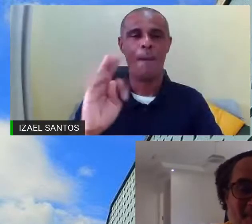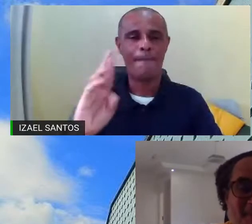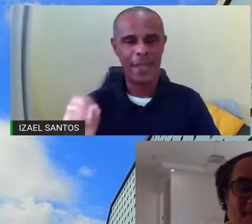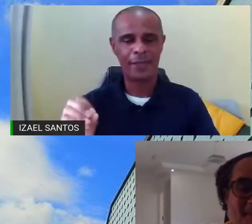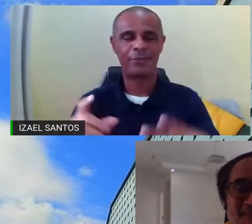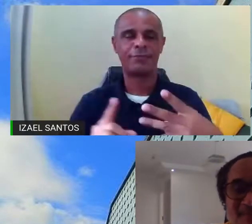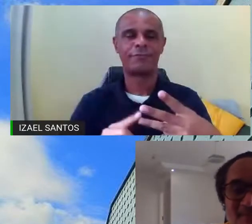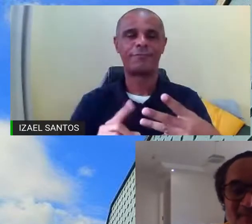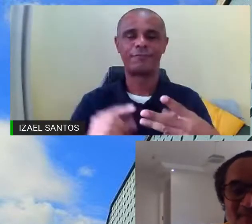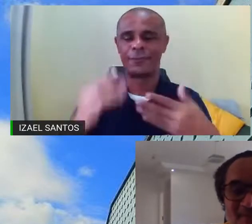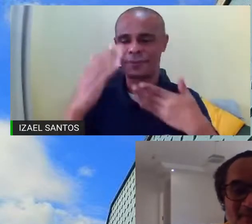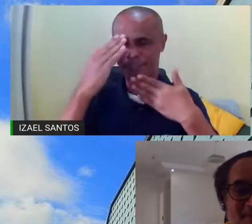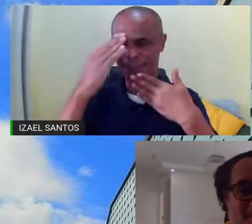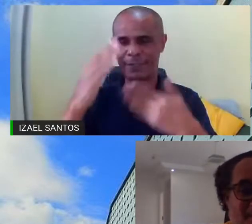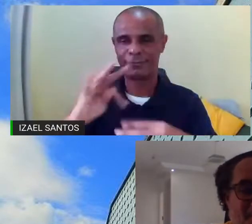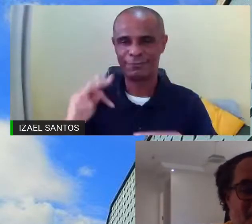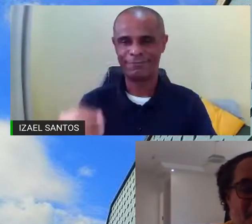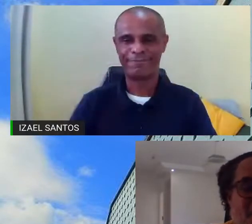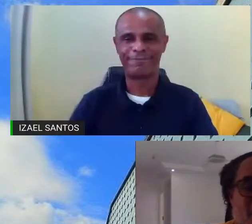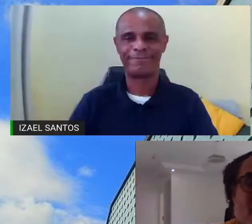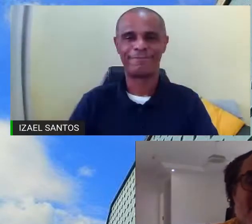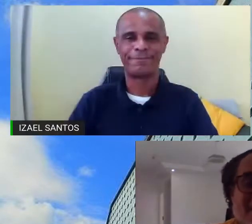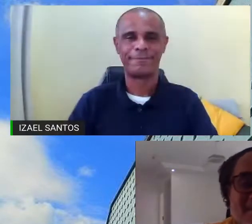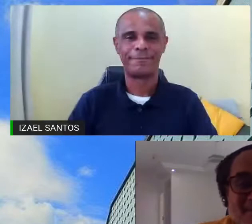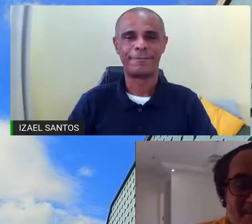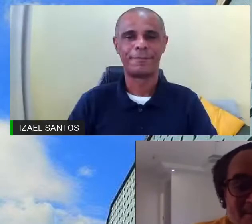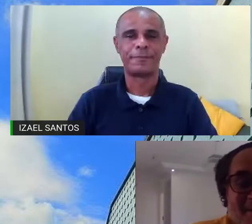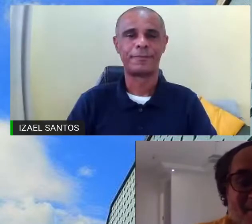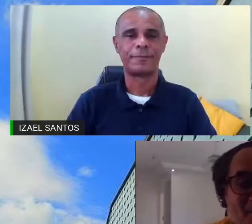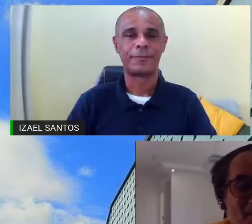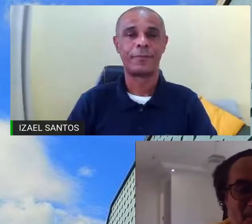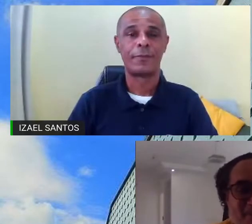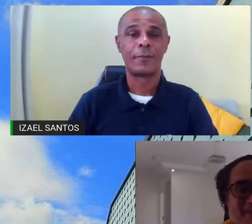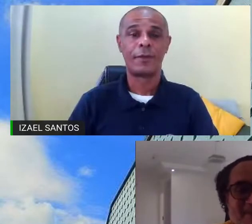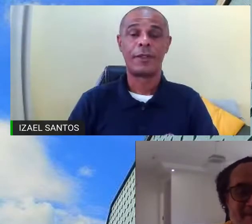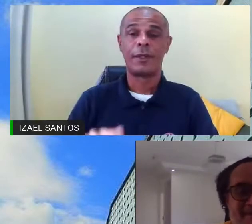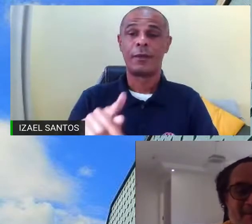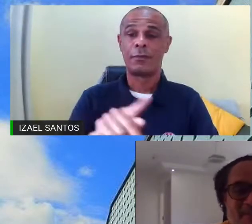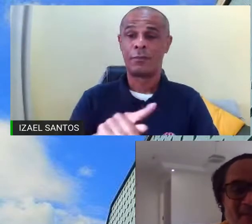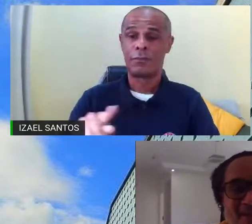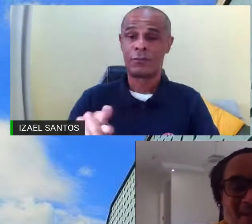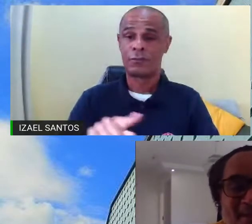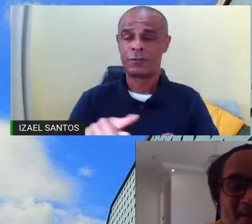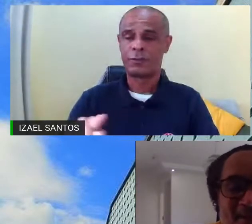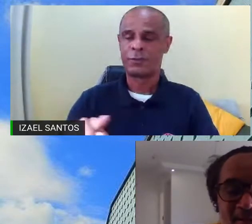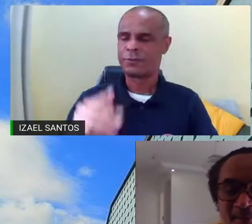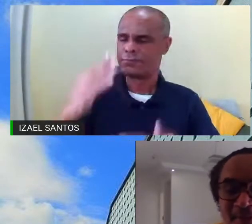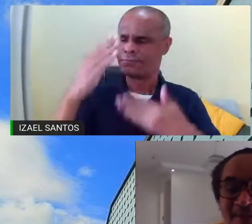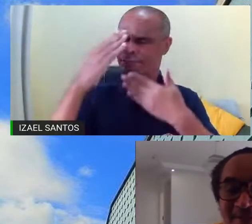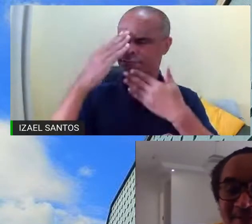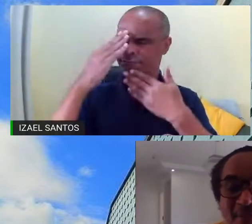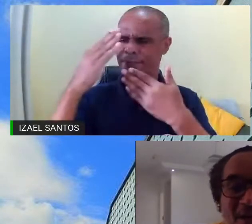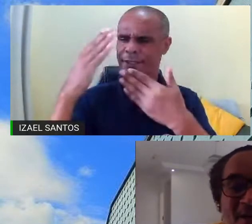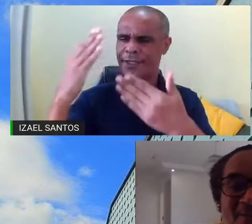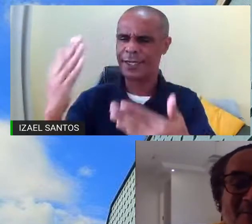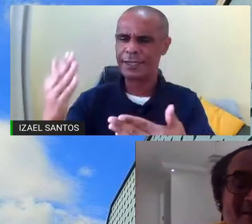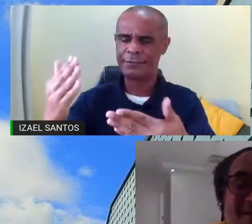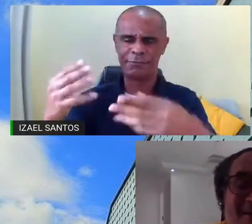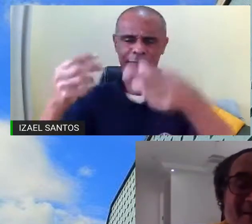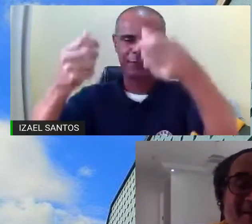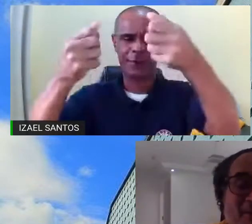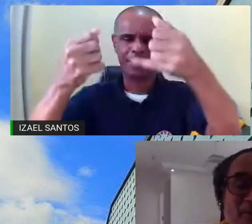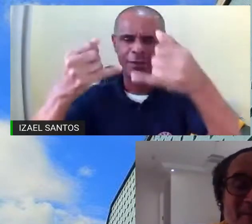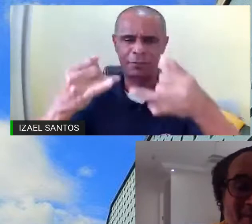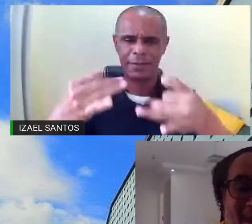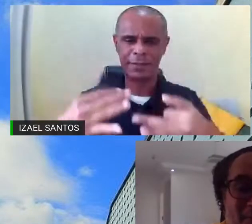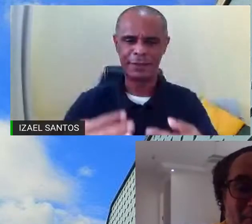uma vez à sua disposição. Professora Maria, muito agradecido pela belíssima aula.